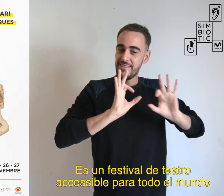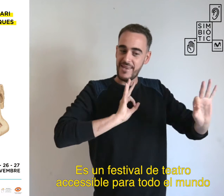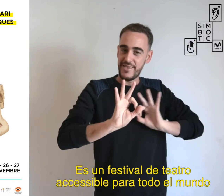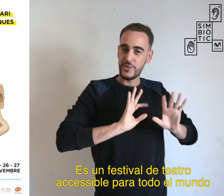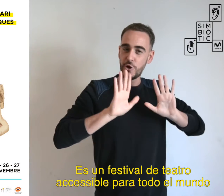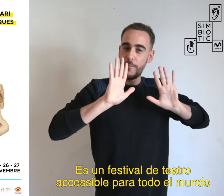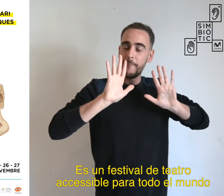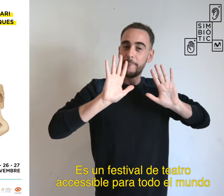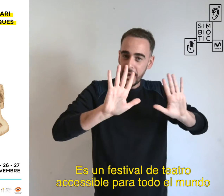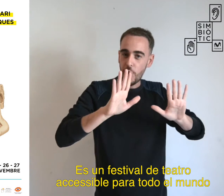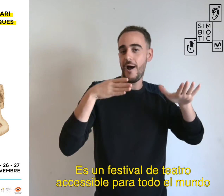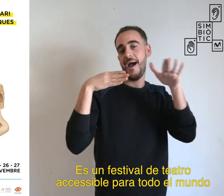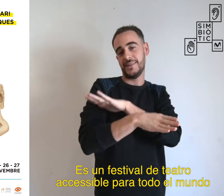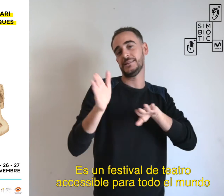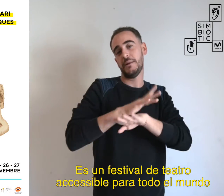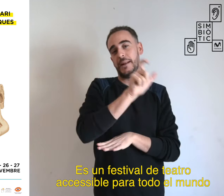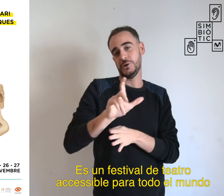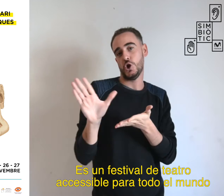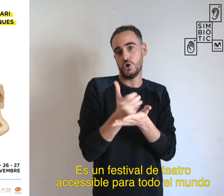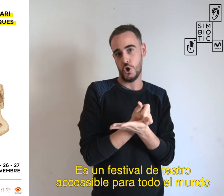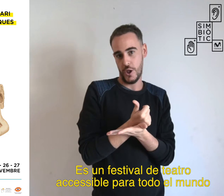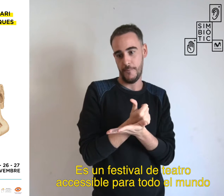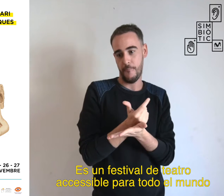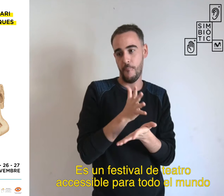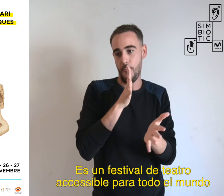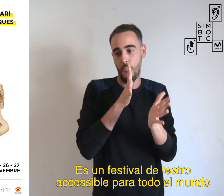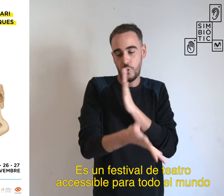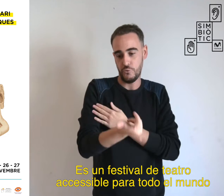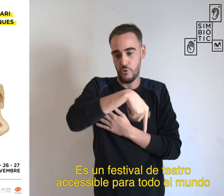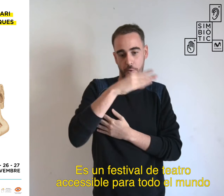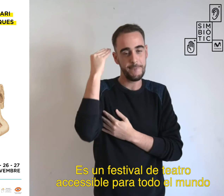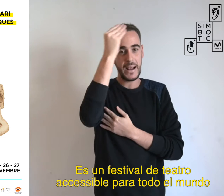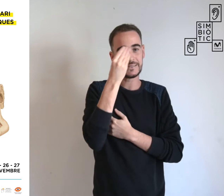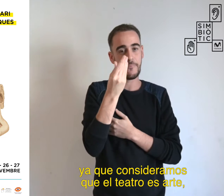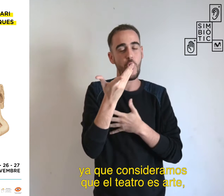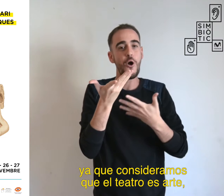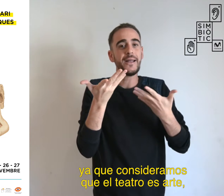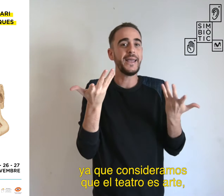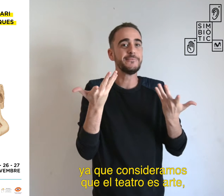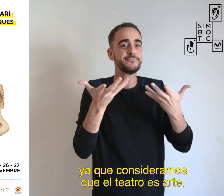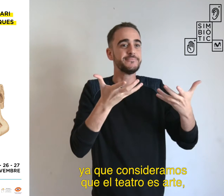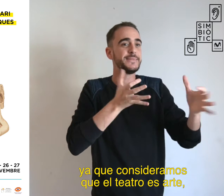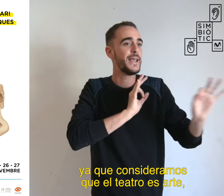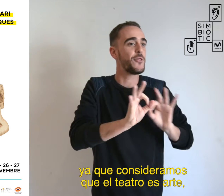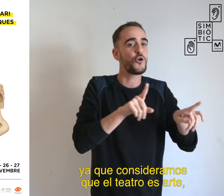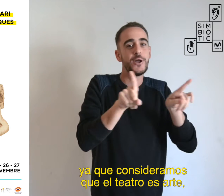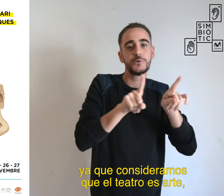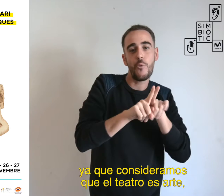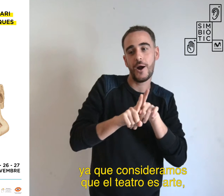Es un festival de teatro accesible para todo el mundo, ya que consideramos que el teatro